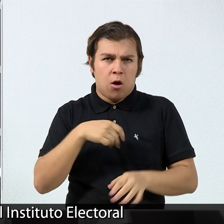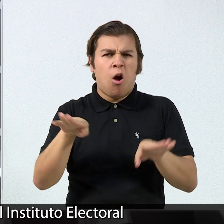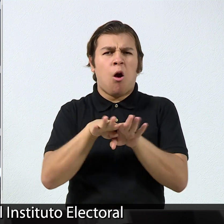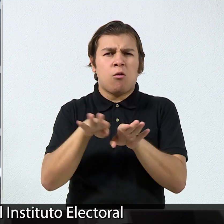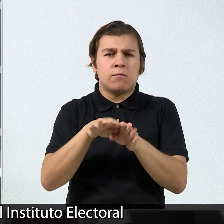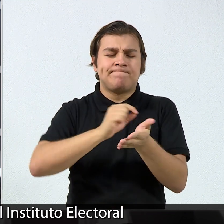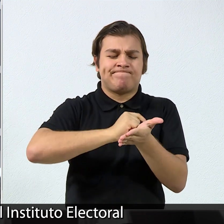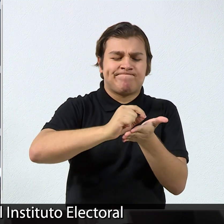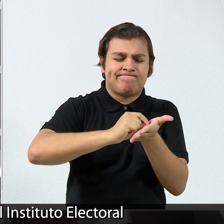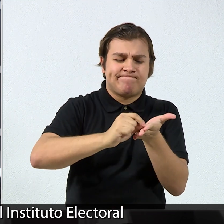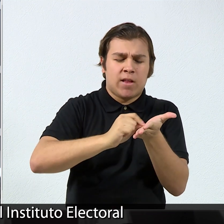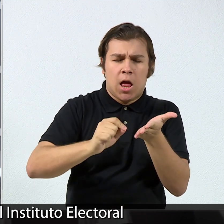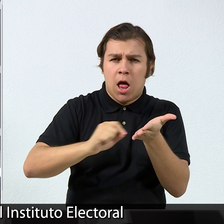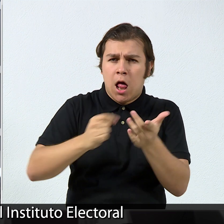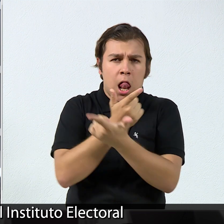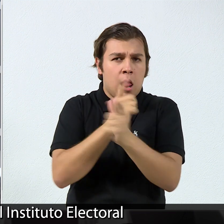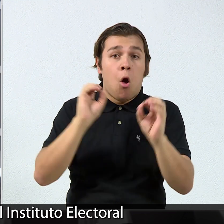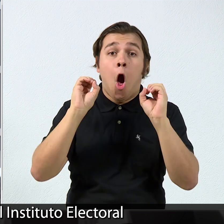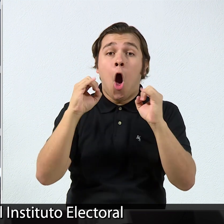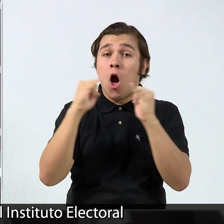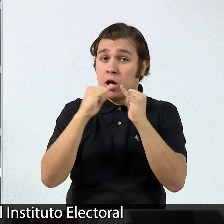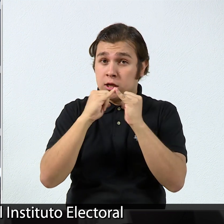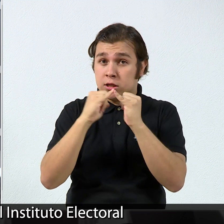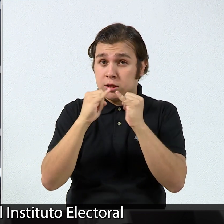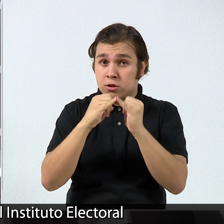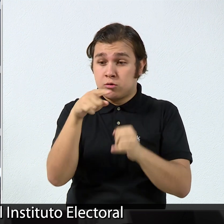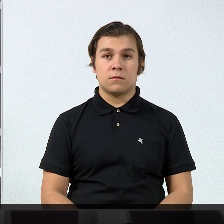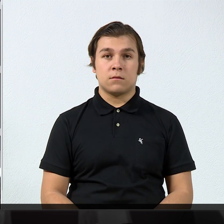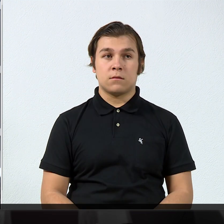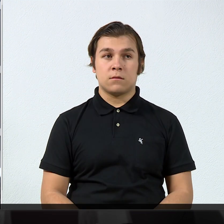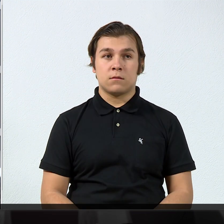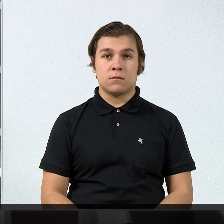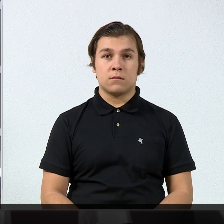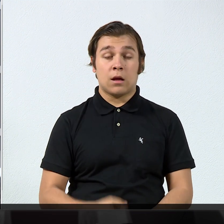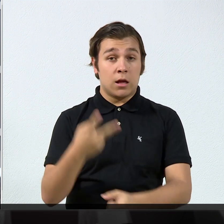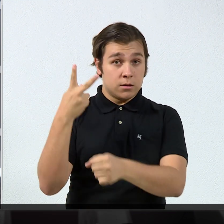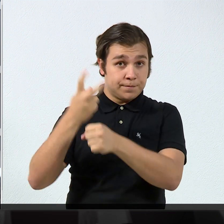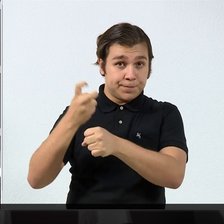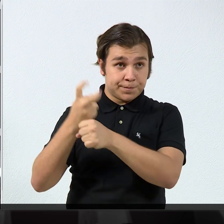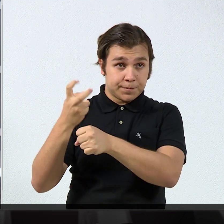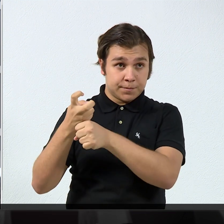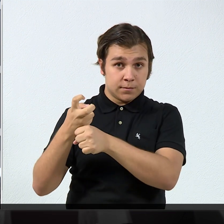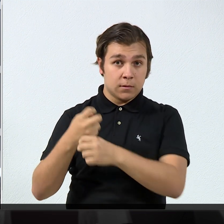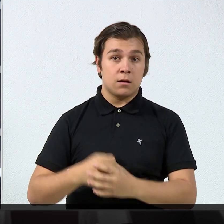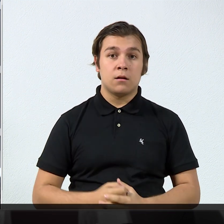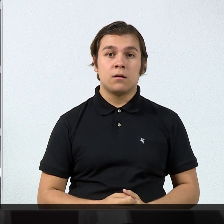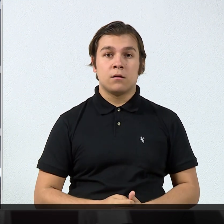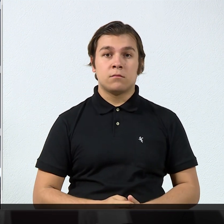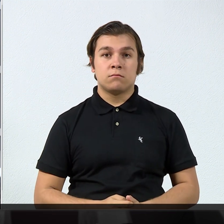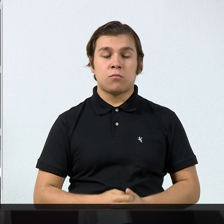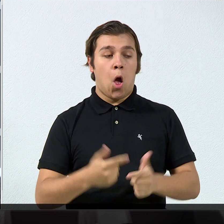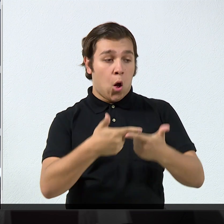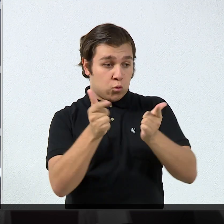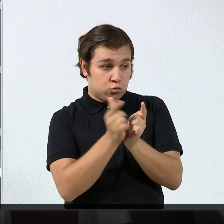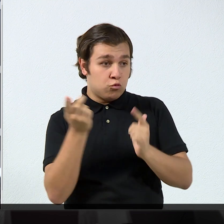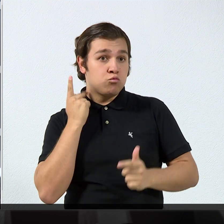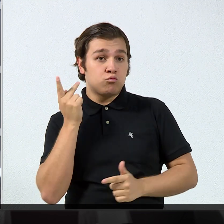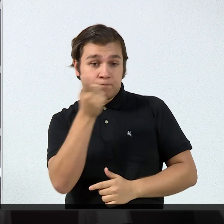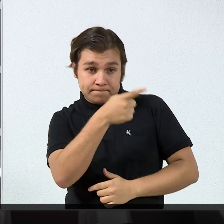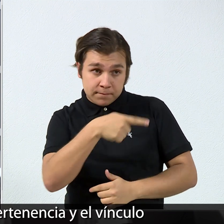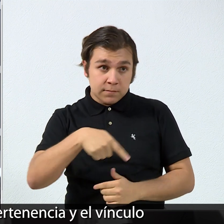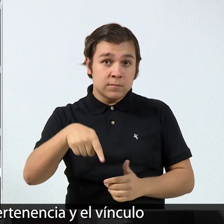o el formato que el Instituto Electoral pondrá a disposición. Y segundo, los partidos políticos deberán